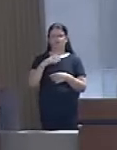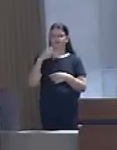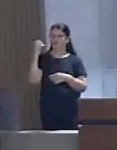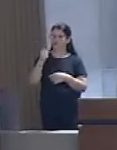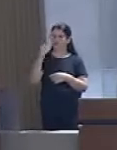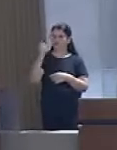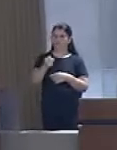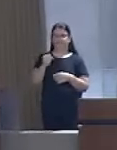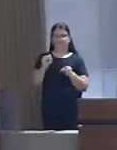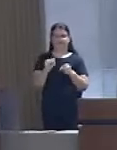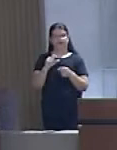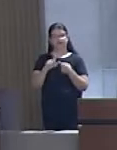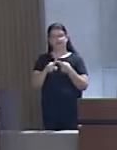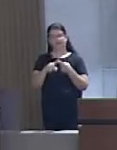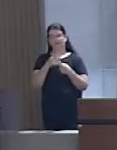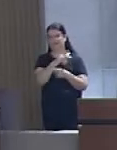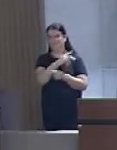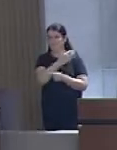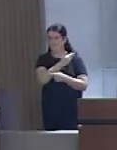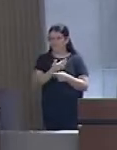Previdência Social e pelo governo Bolsonaro.